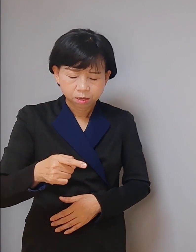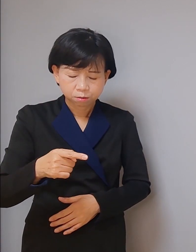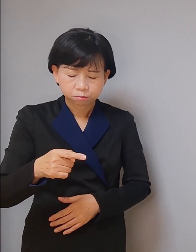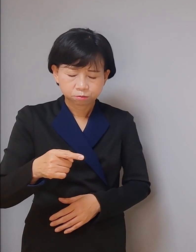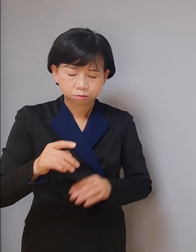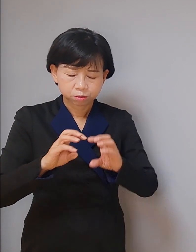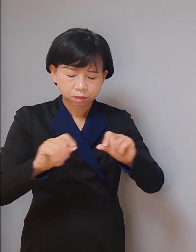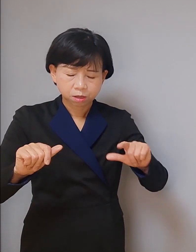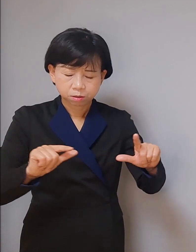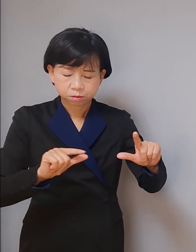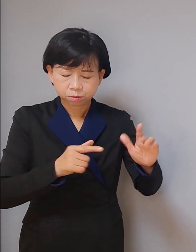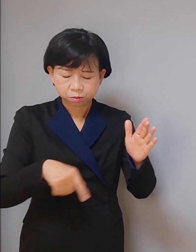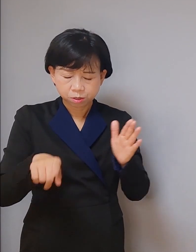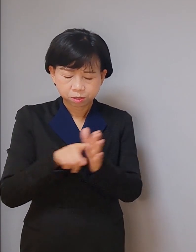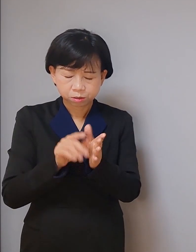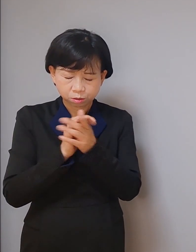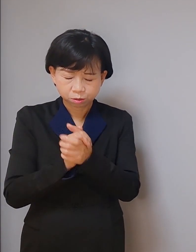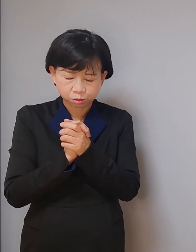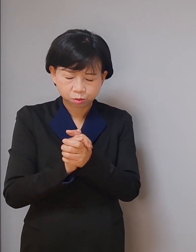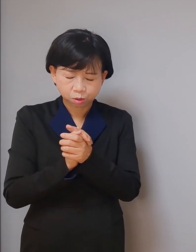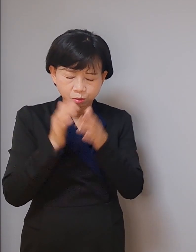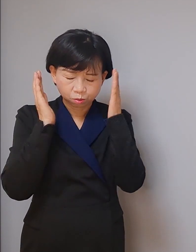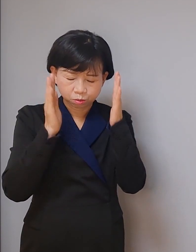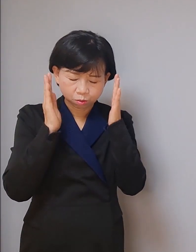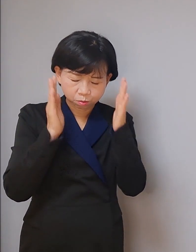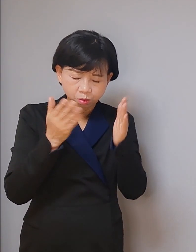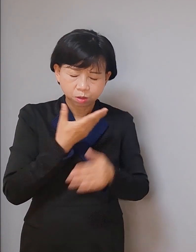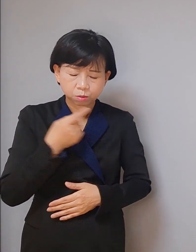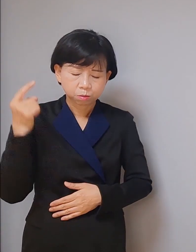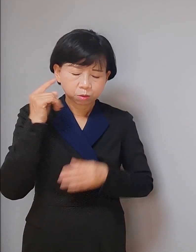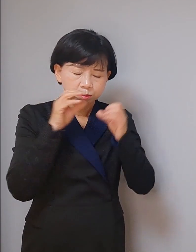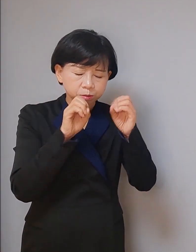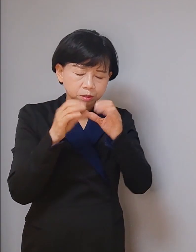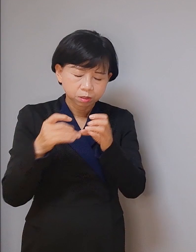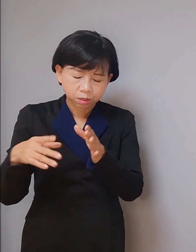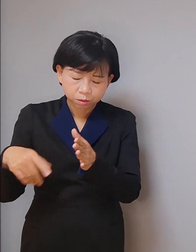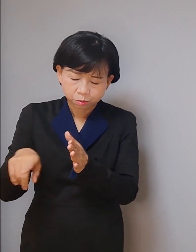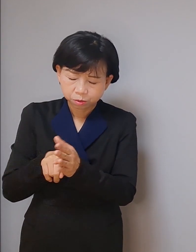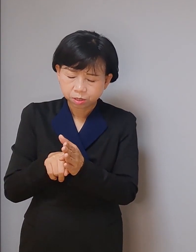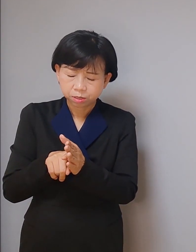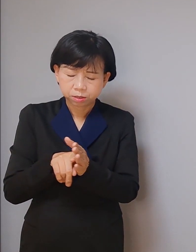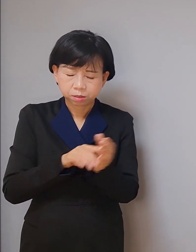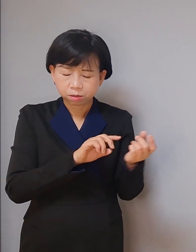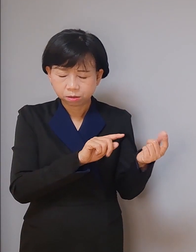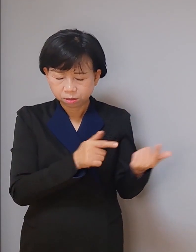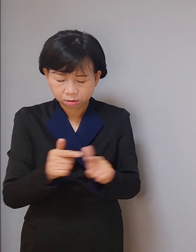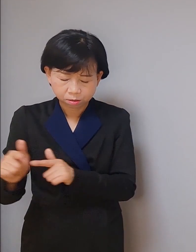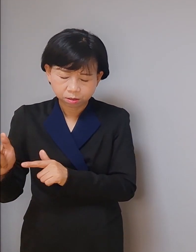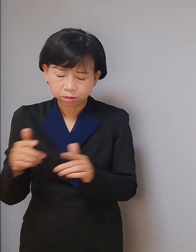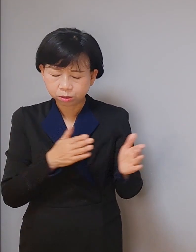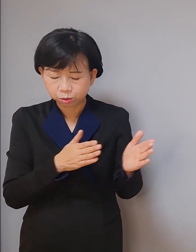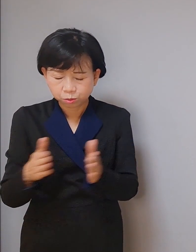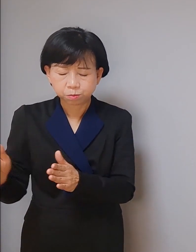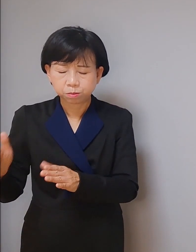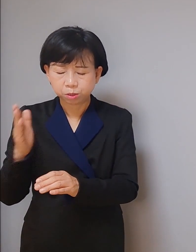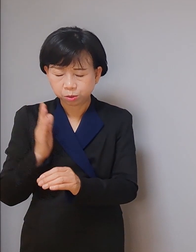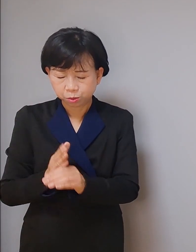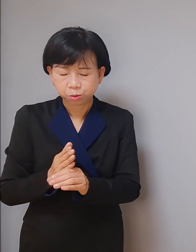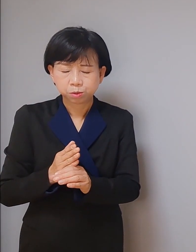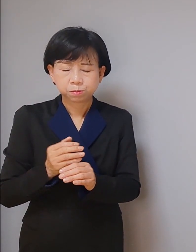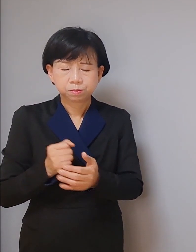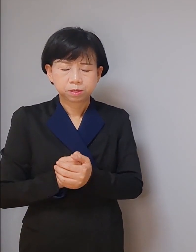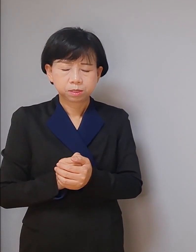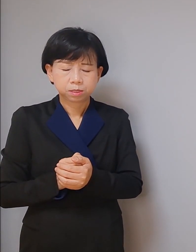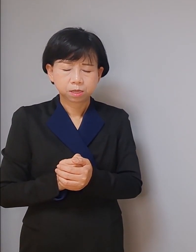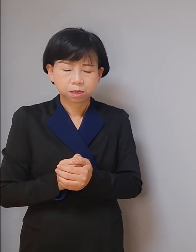기도하고 태국을 위해서 공부하고 태국에서 복음을 전하기 위해서 또 여러 가지 준비를 하고 태국 땅을